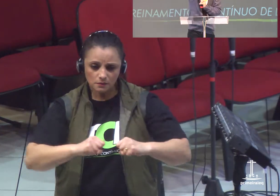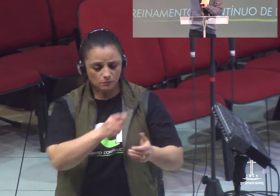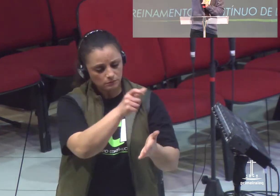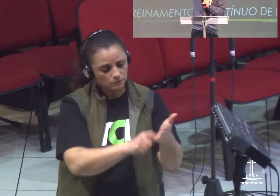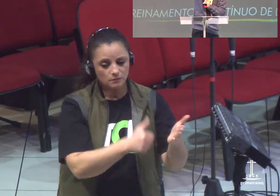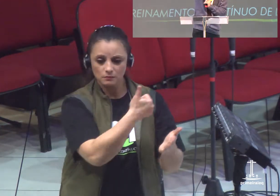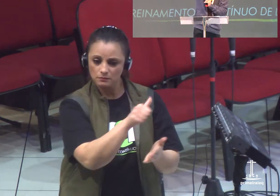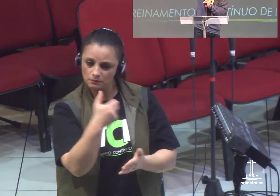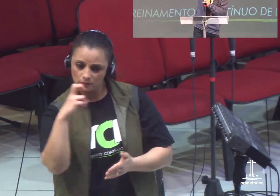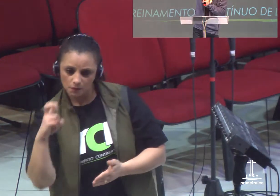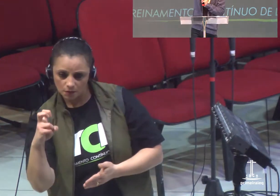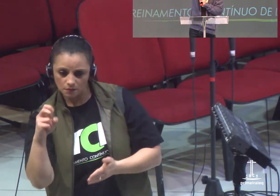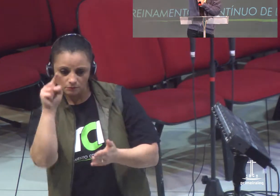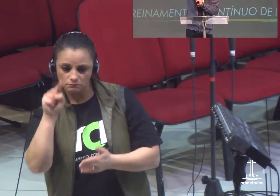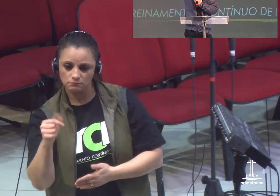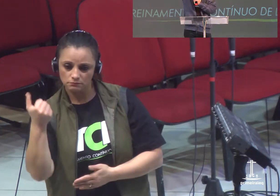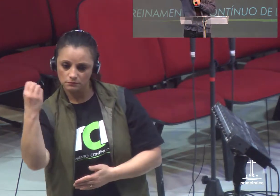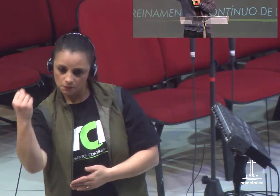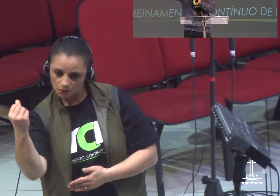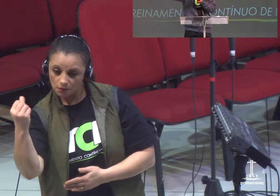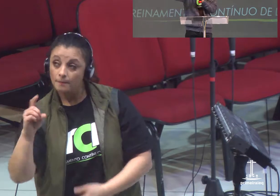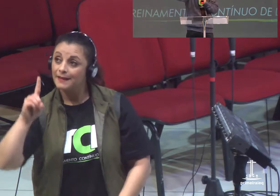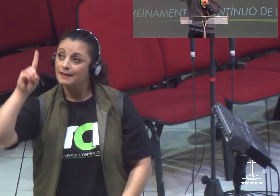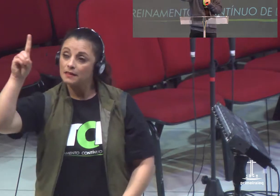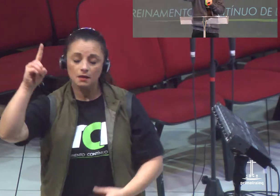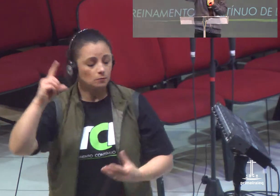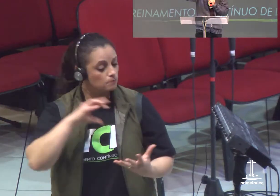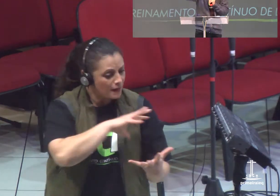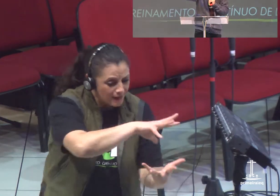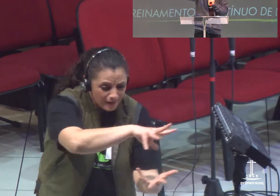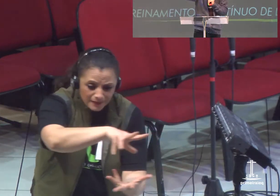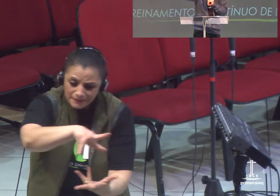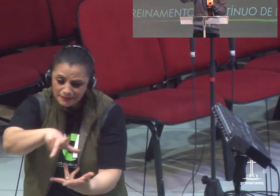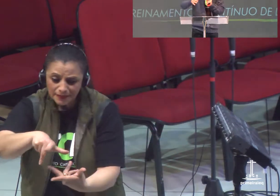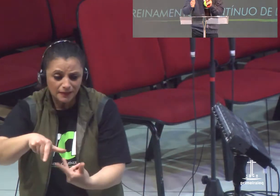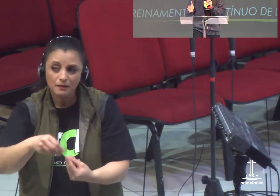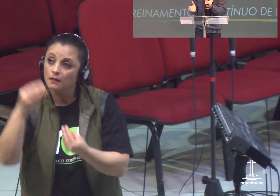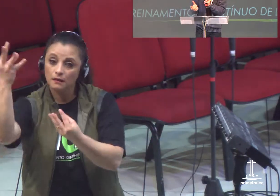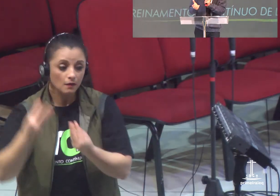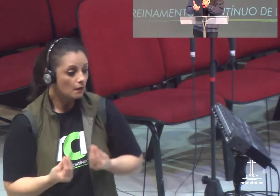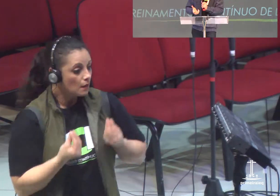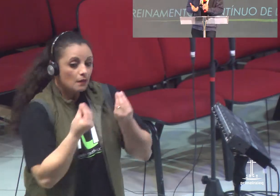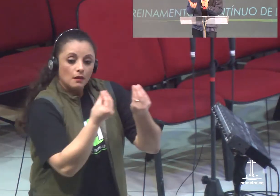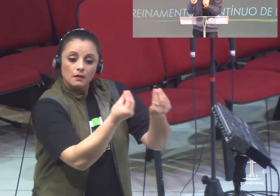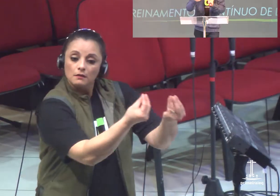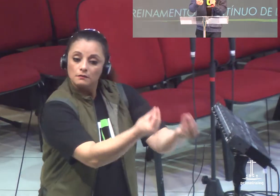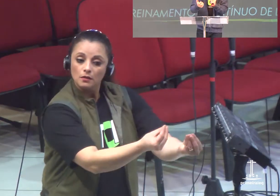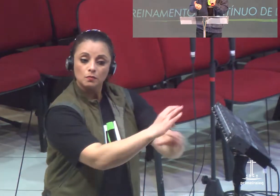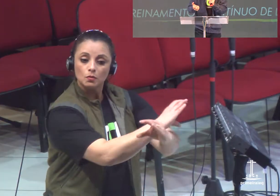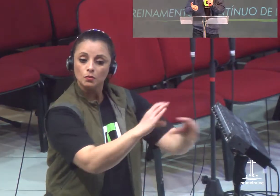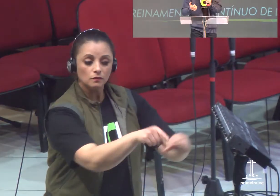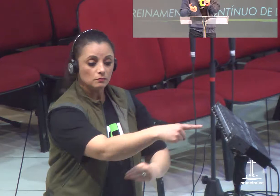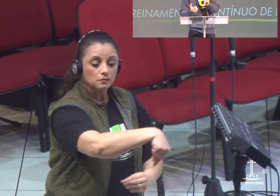ao Senhor, mas a terra Ele a confiou aos homens. Está dizendo que Deus confiou a terra